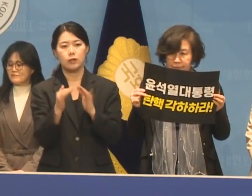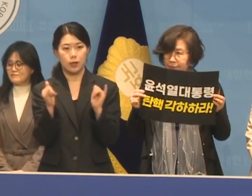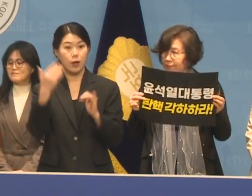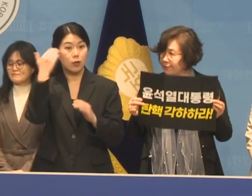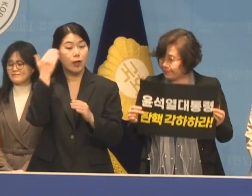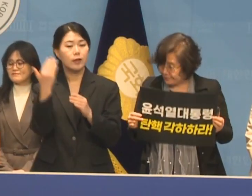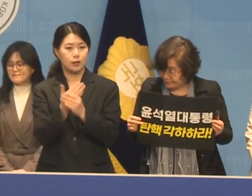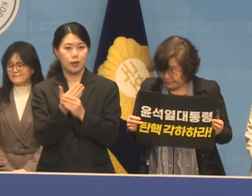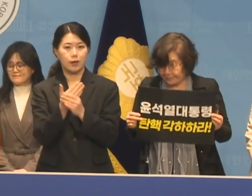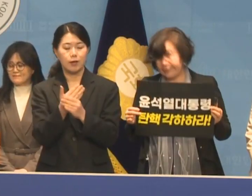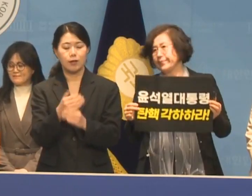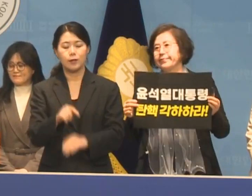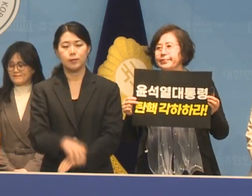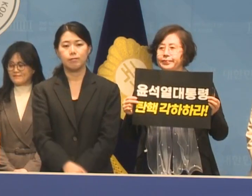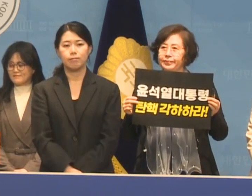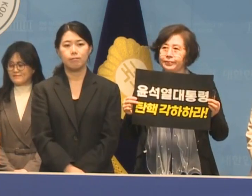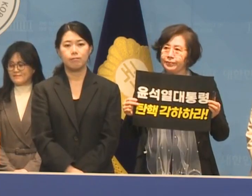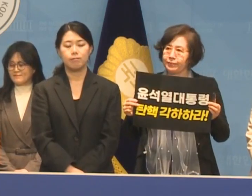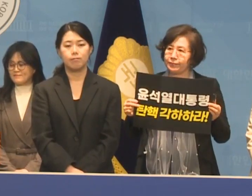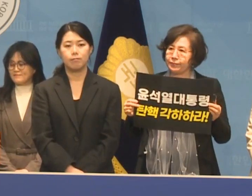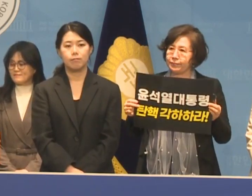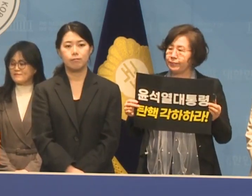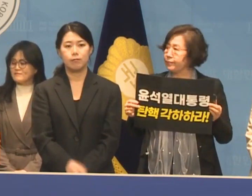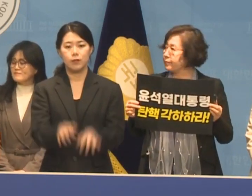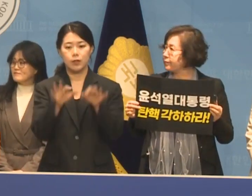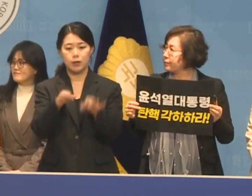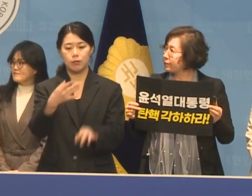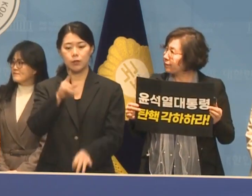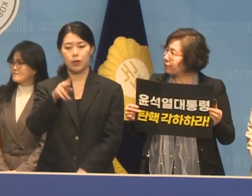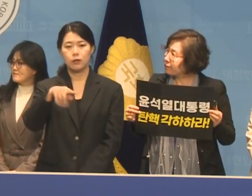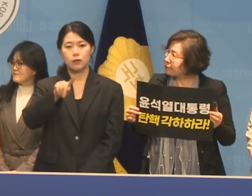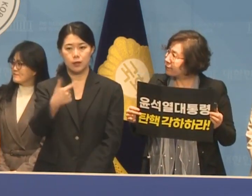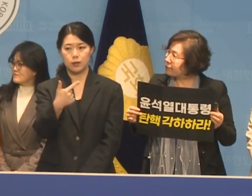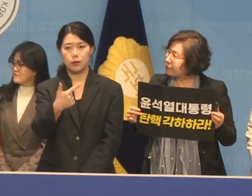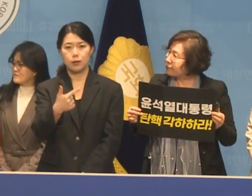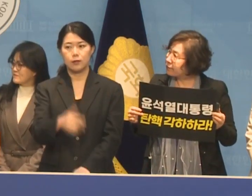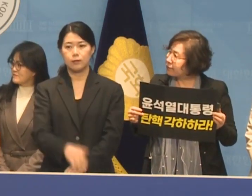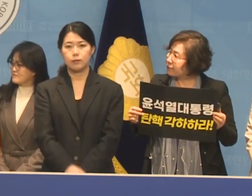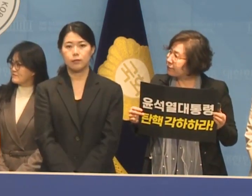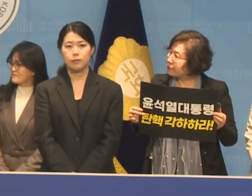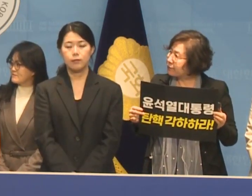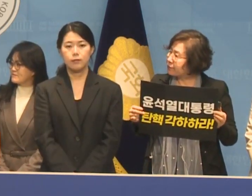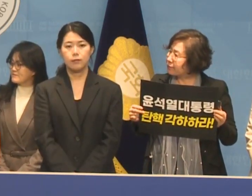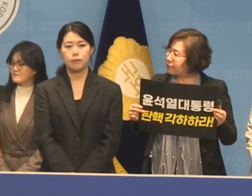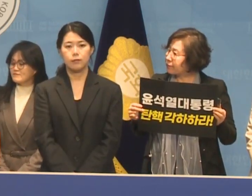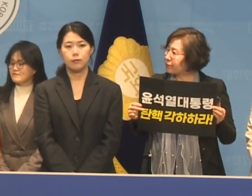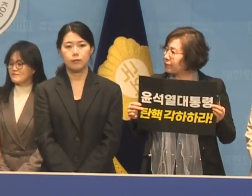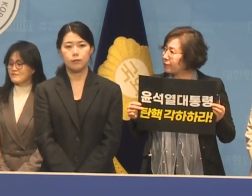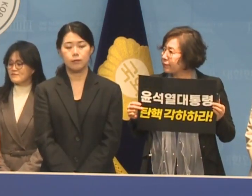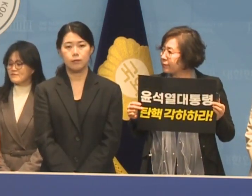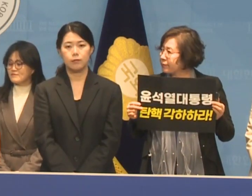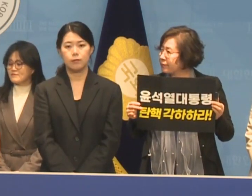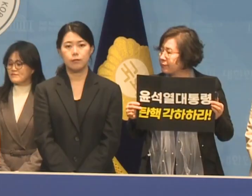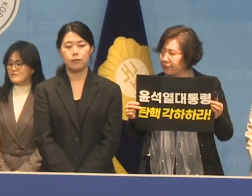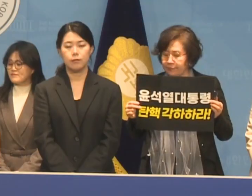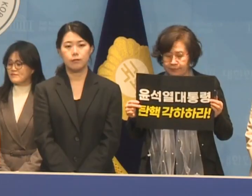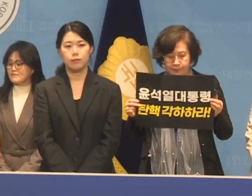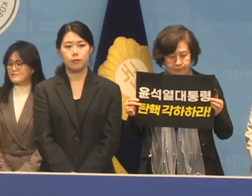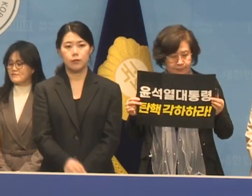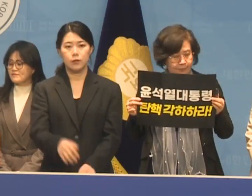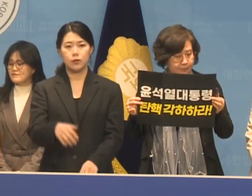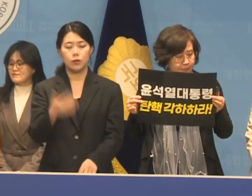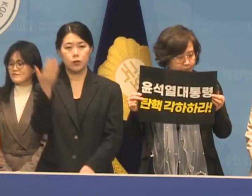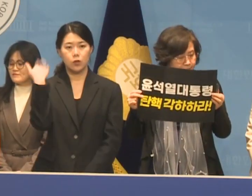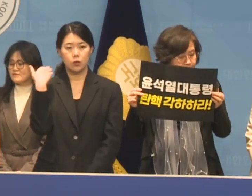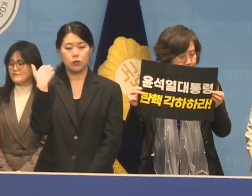받으신 분이죠. 예, 예. 그리고 우리 김태산 선생님, 예, 트루스코리아 상임 대표님이시고 전